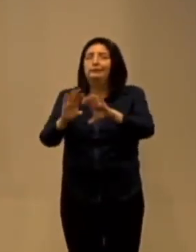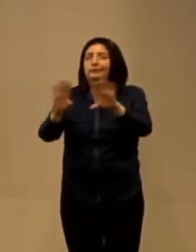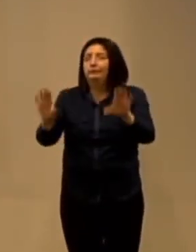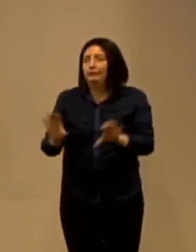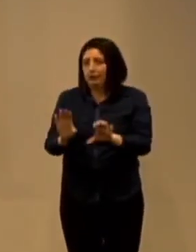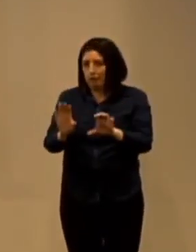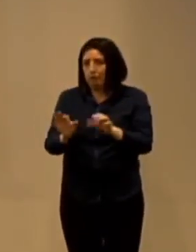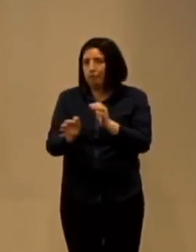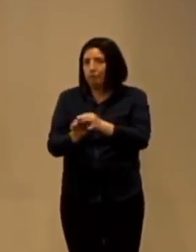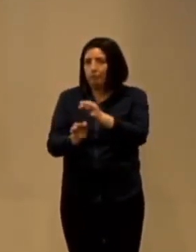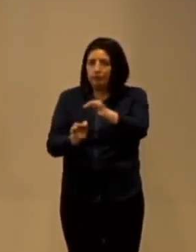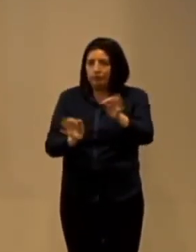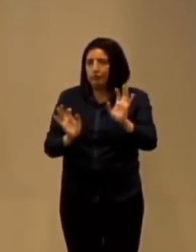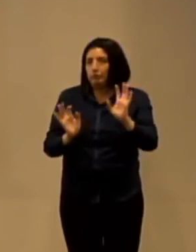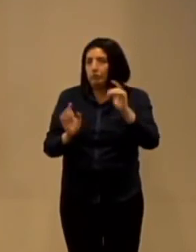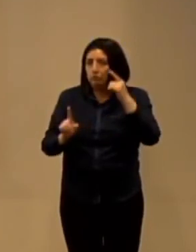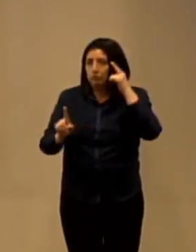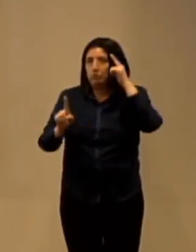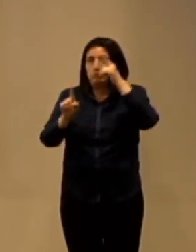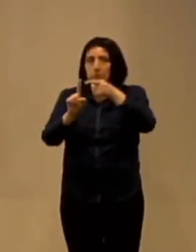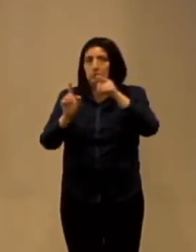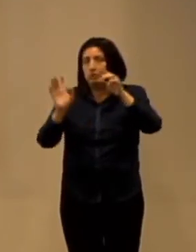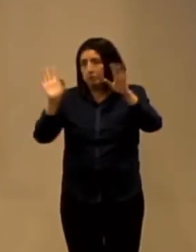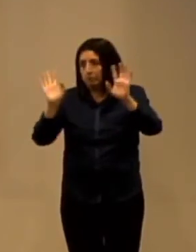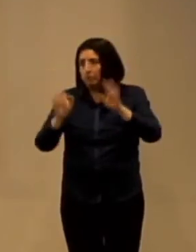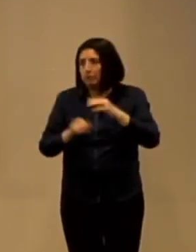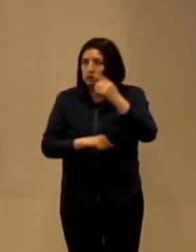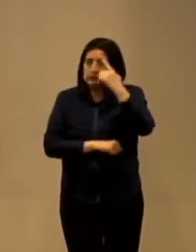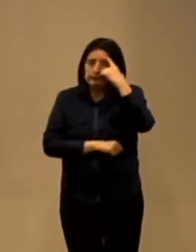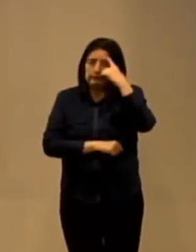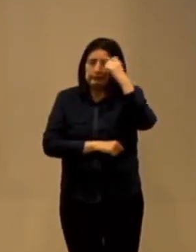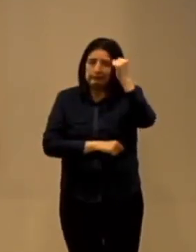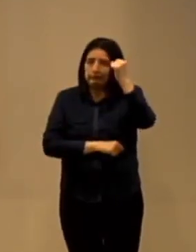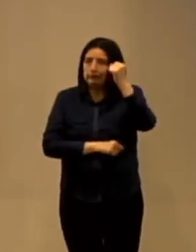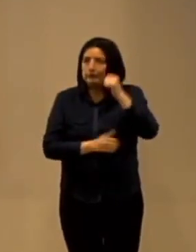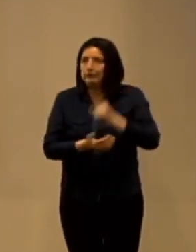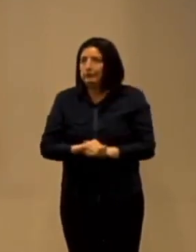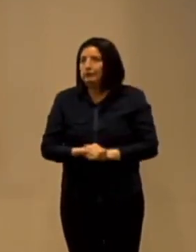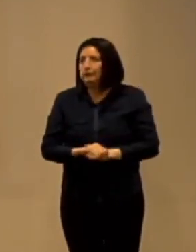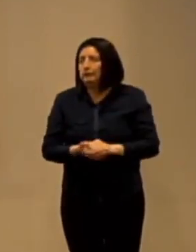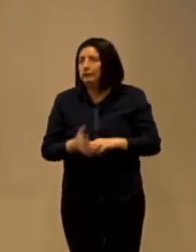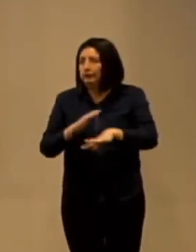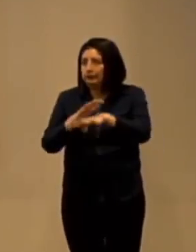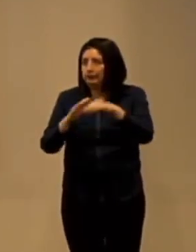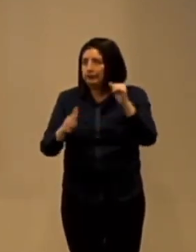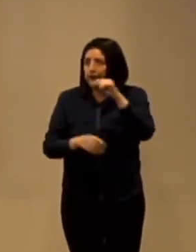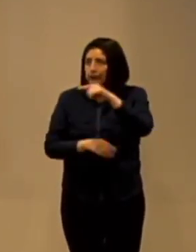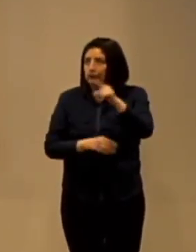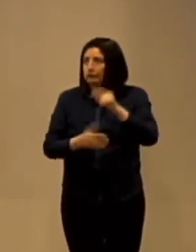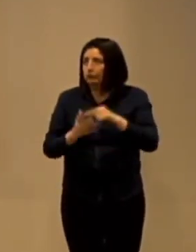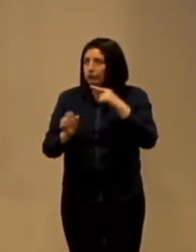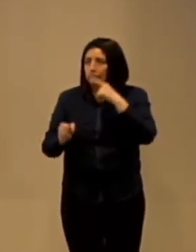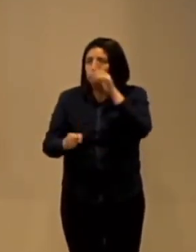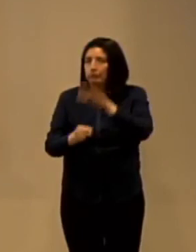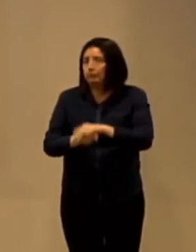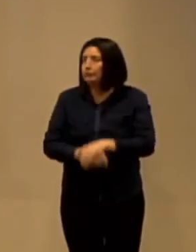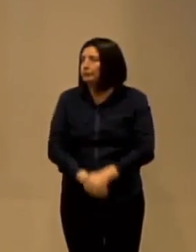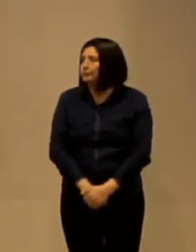distrito. Pongámoslo, ¿ya? Grabémonos eso, salgamos con ese